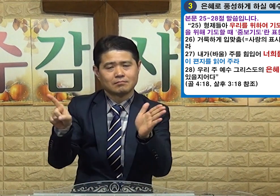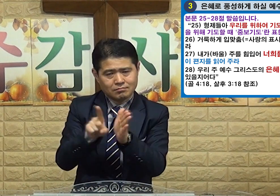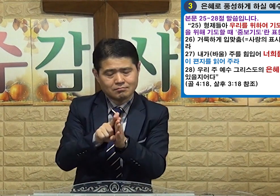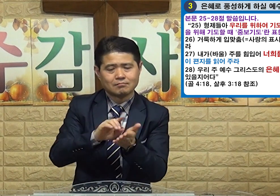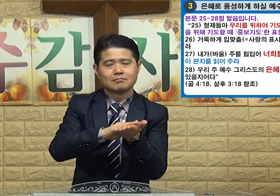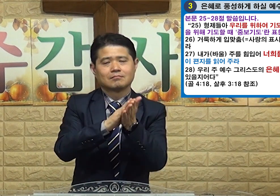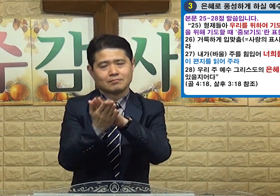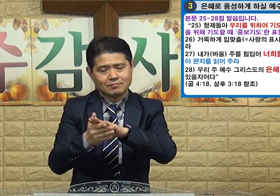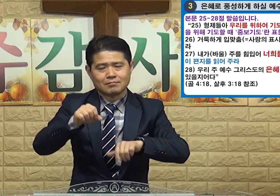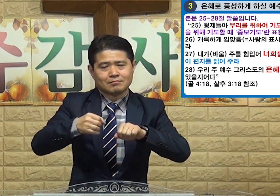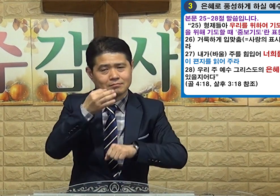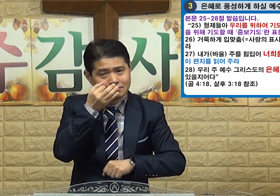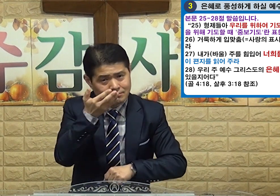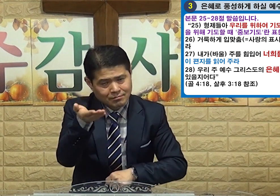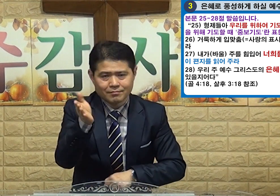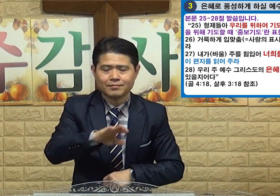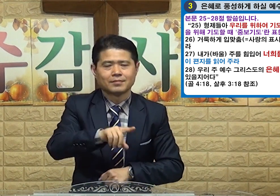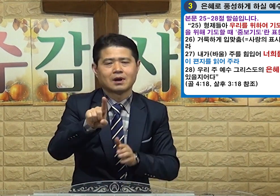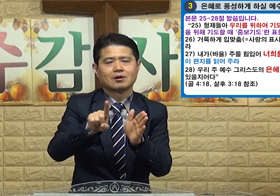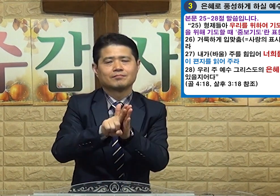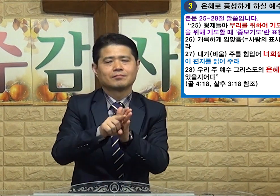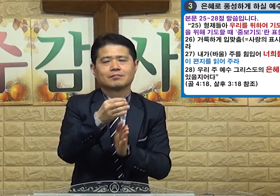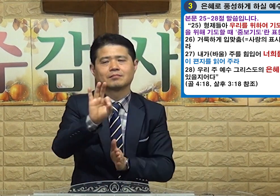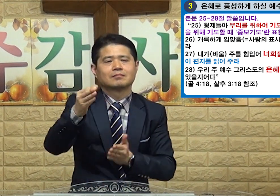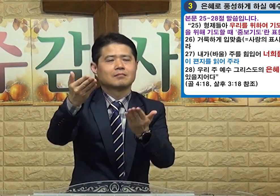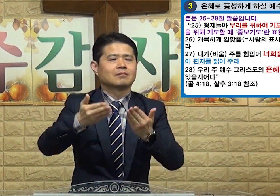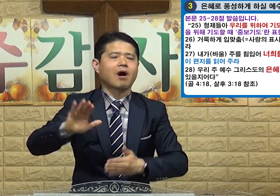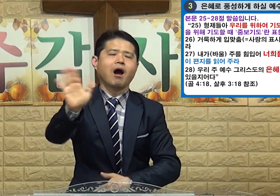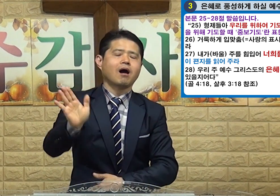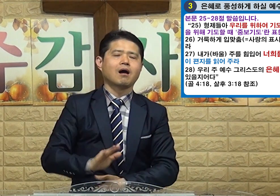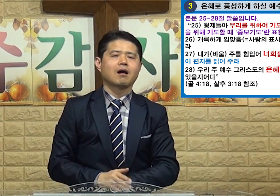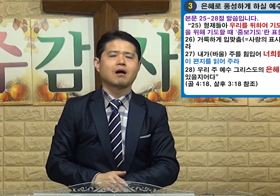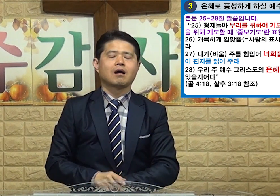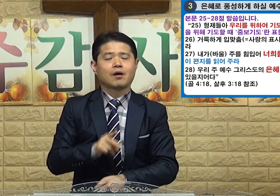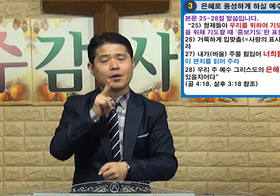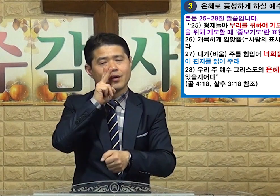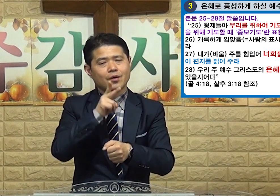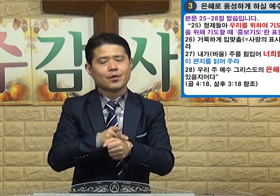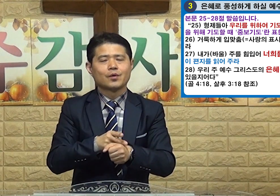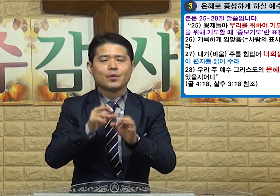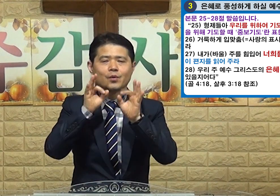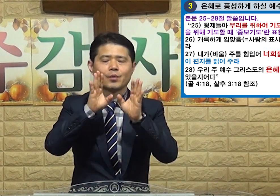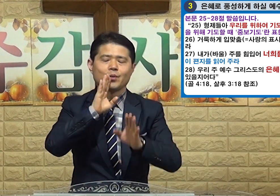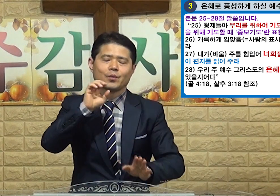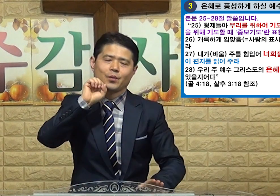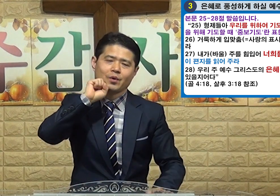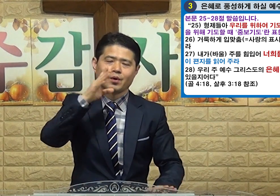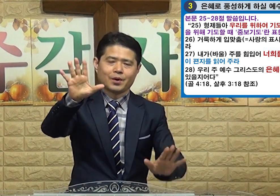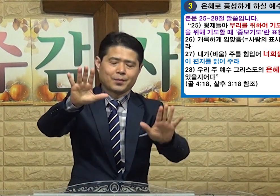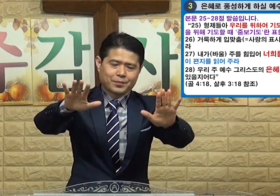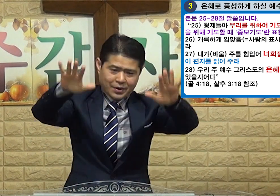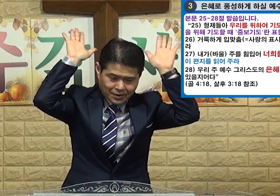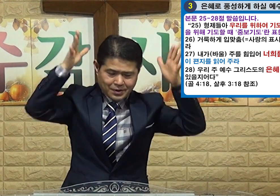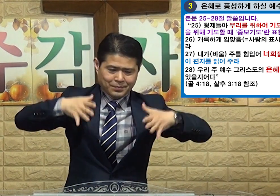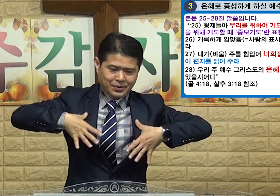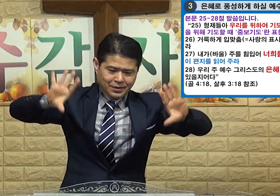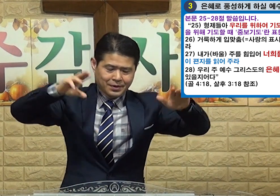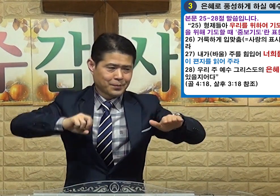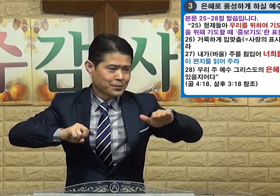죄를 인정했는데 믿음으로 바뀌는 생활을 사람들이 원하지 않았기 때문입니다. 그래서 두 손 두